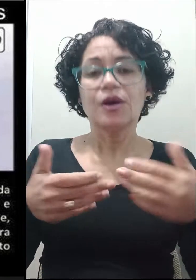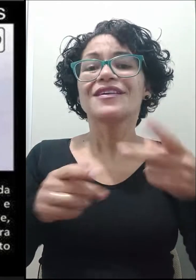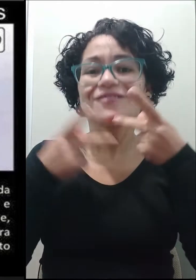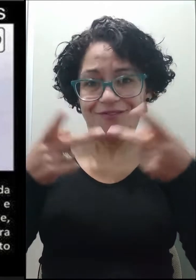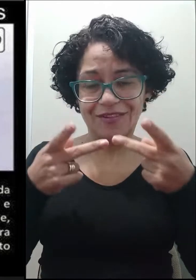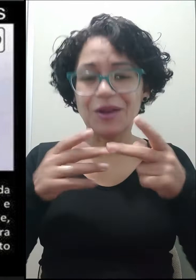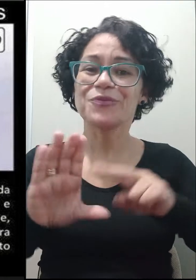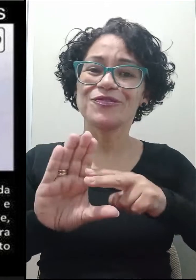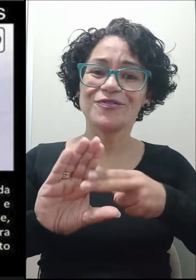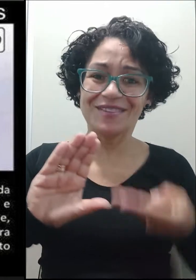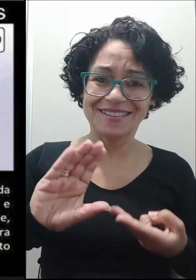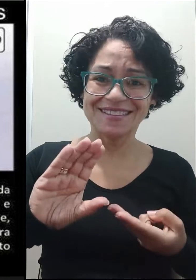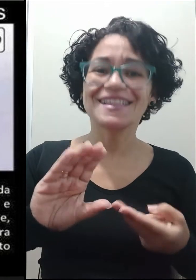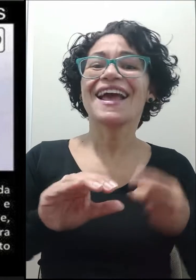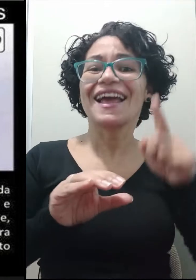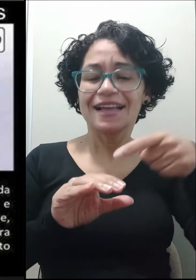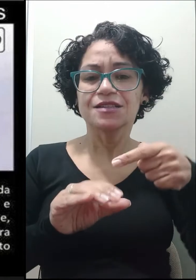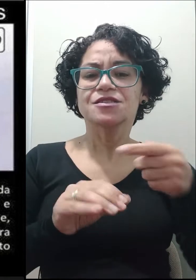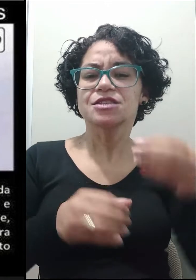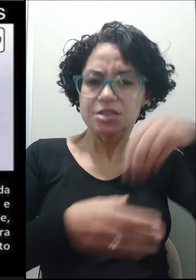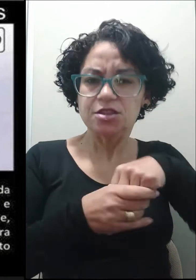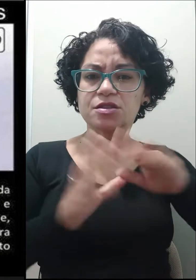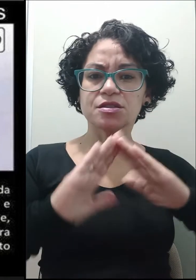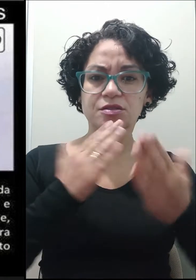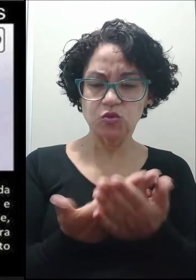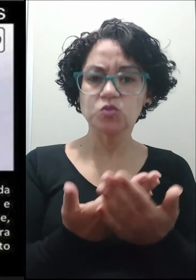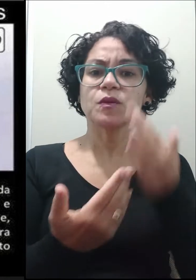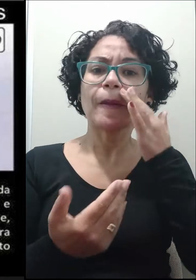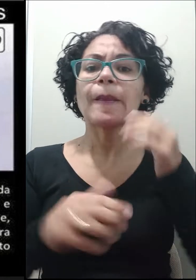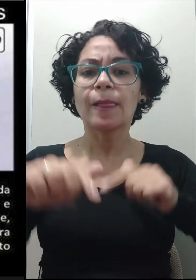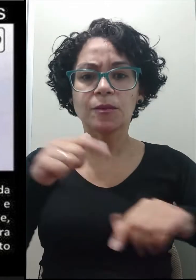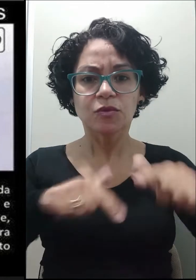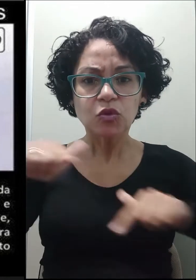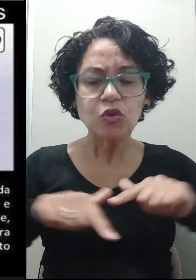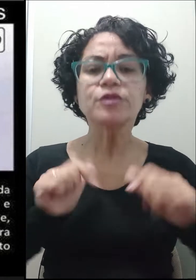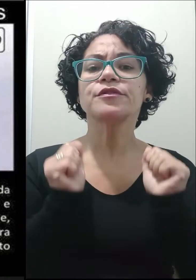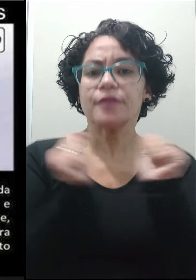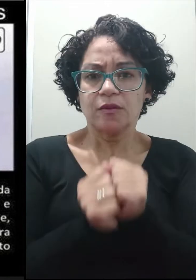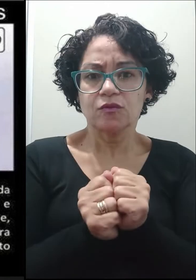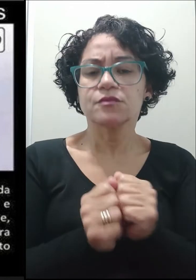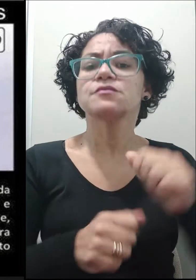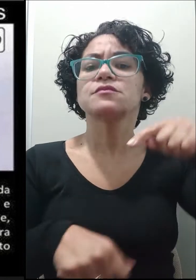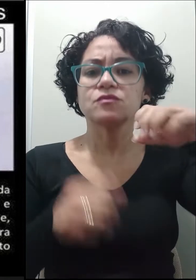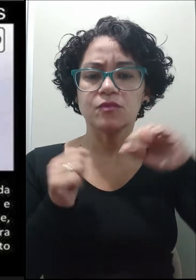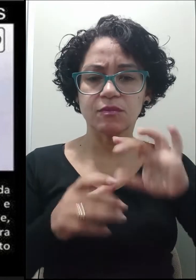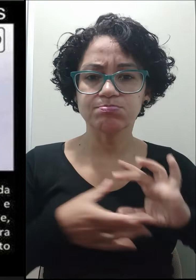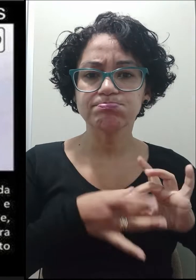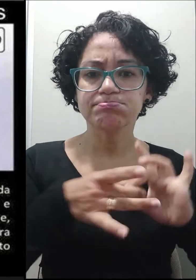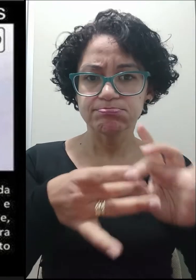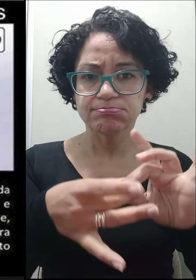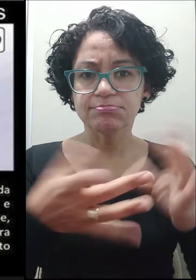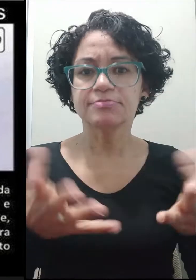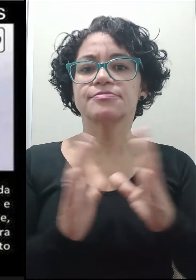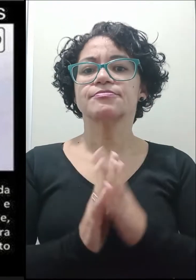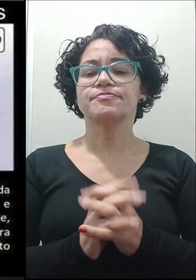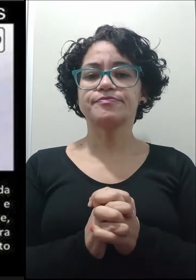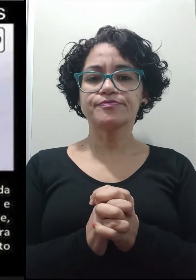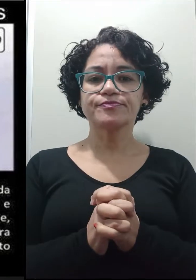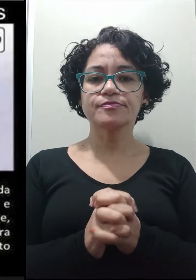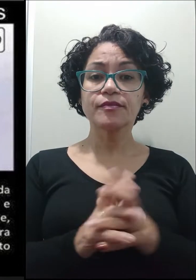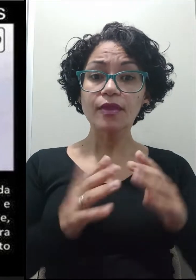método bilíngue deve ser trabalhado e articulado nas escolas e instituições de